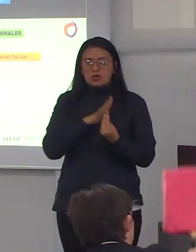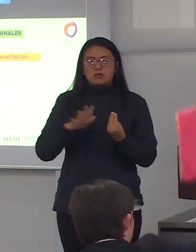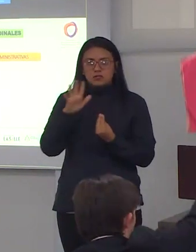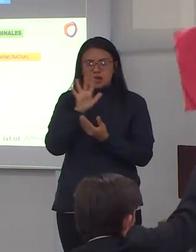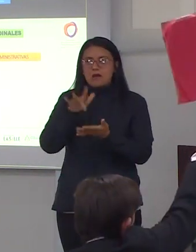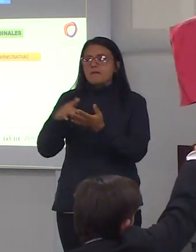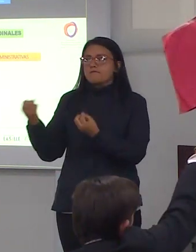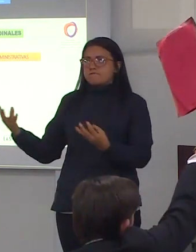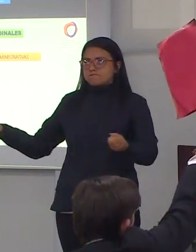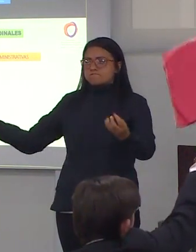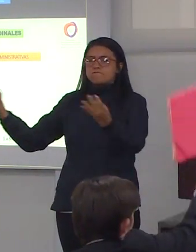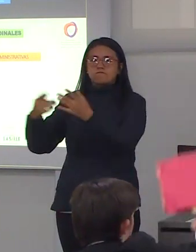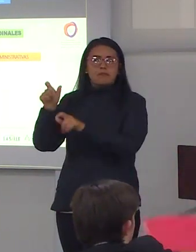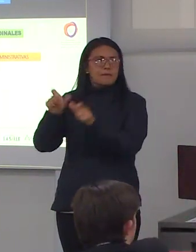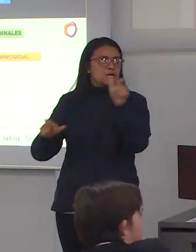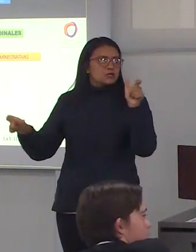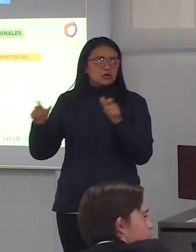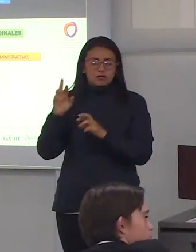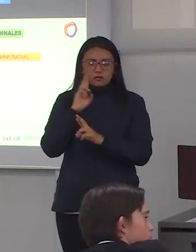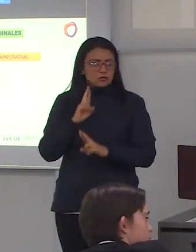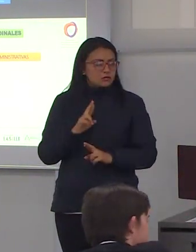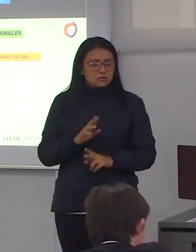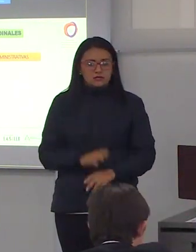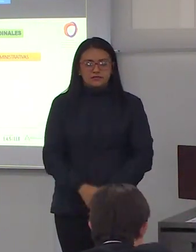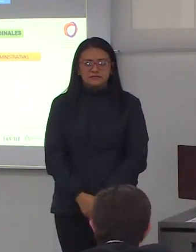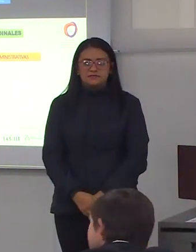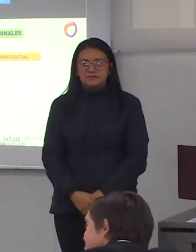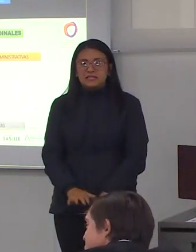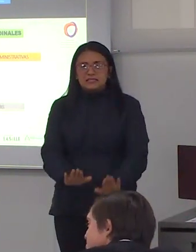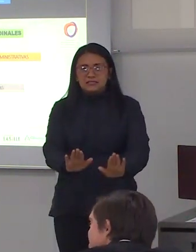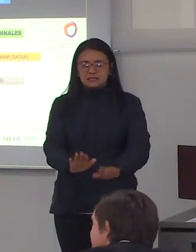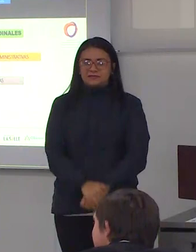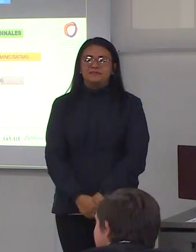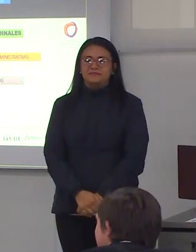las personas no se reconocen ya, ya ya casi